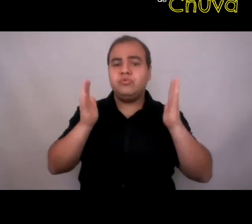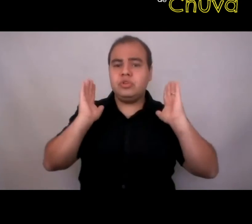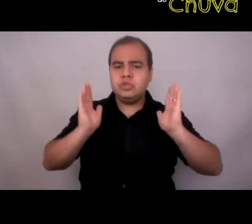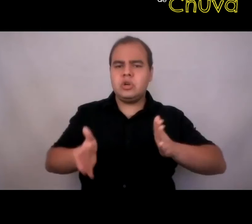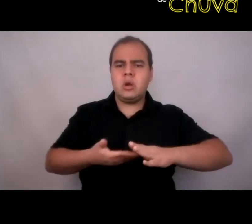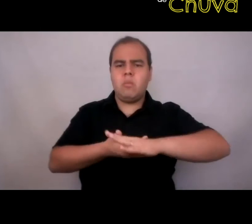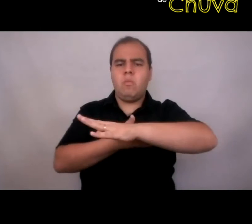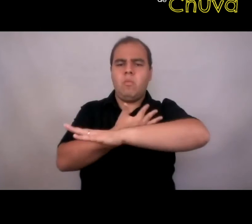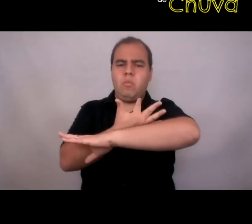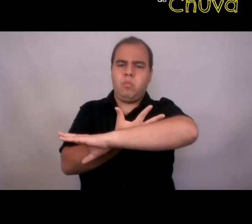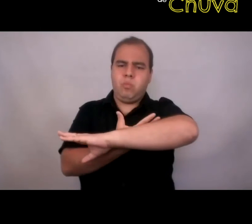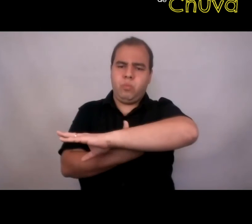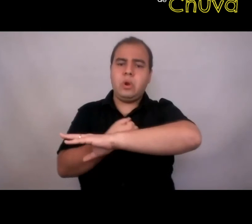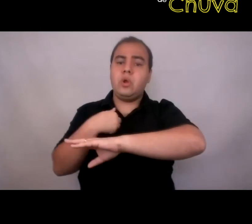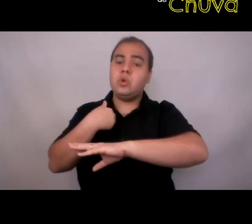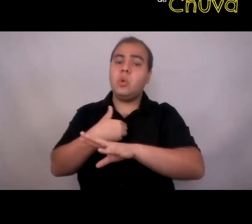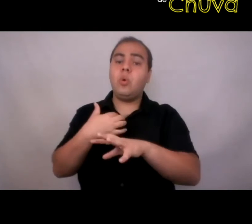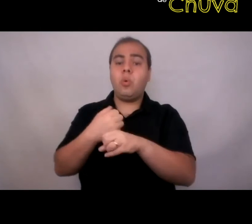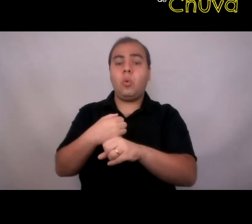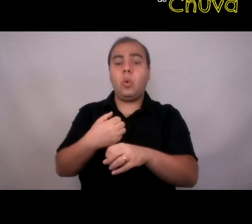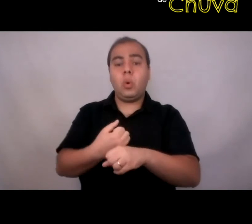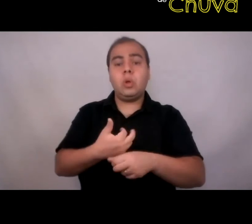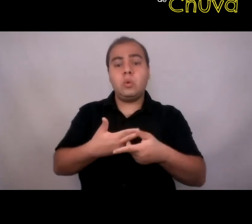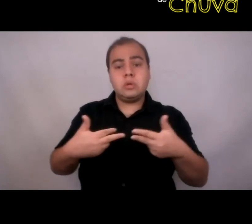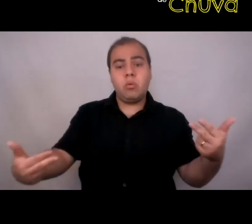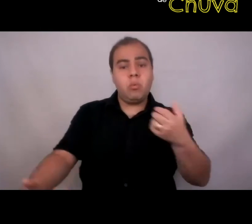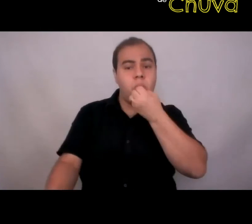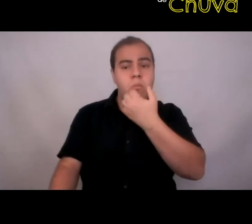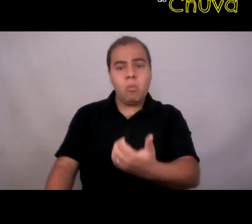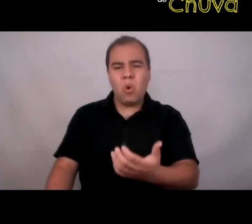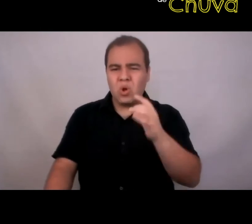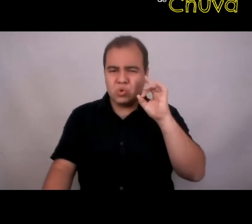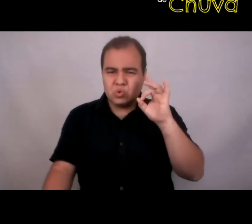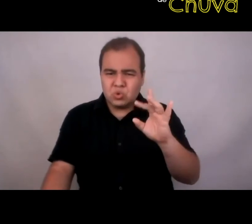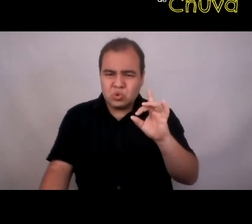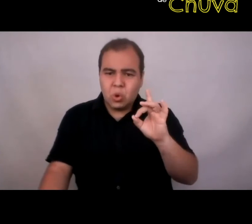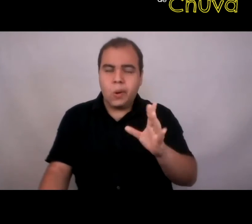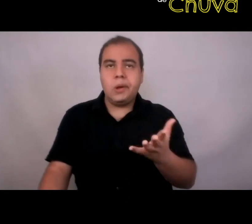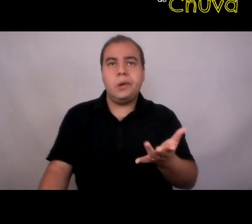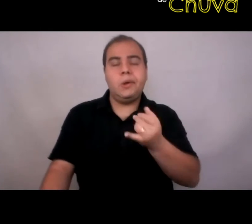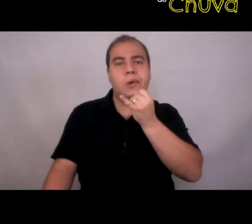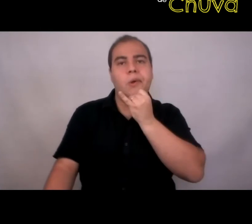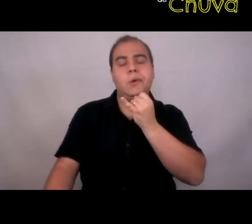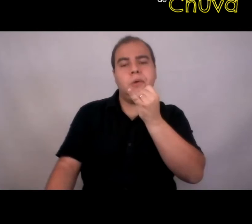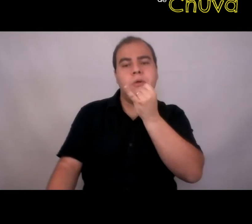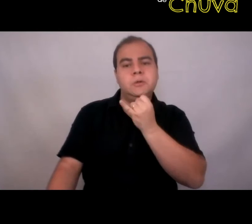conta exatamente com esse benefício de não só uma